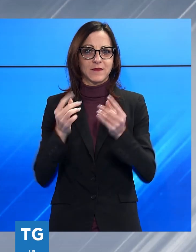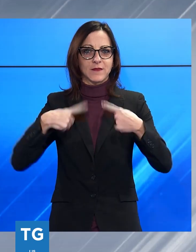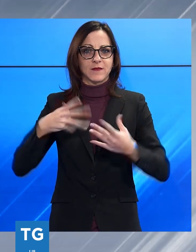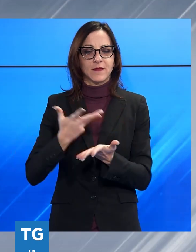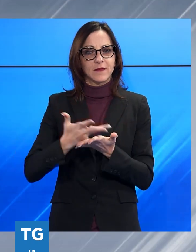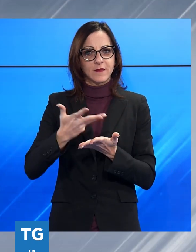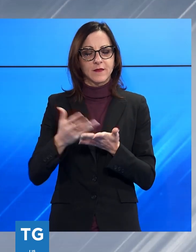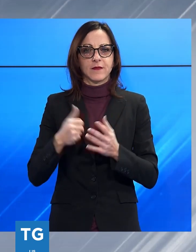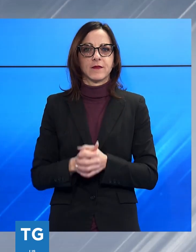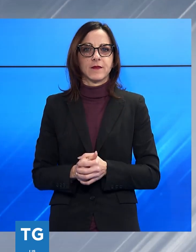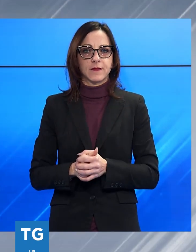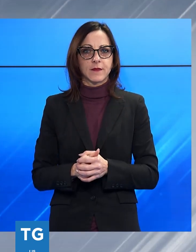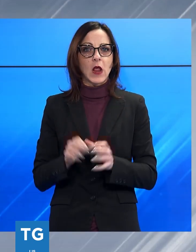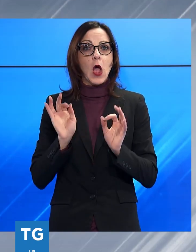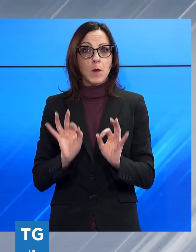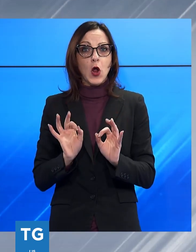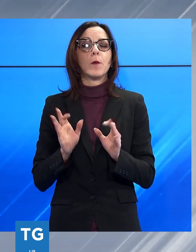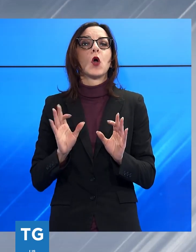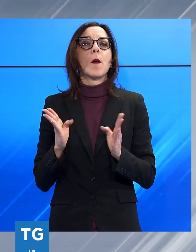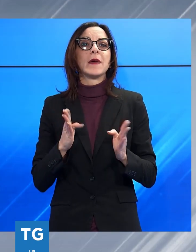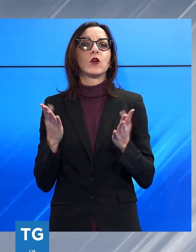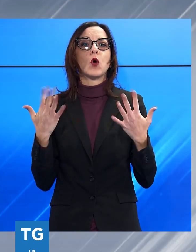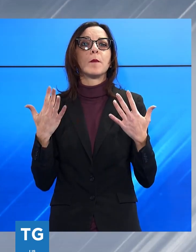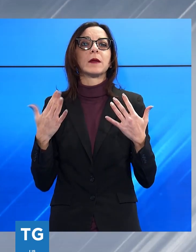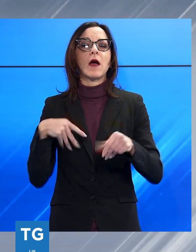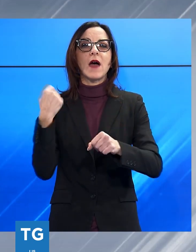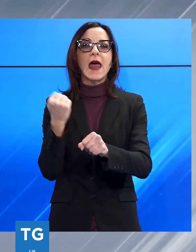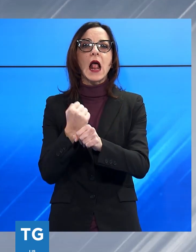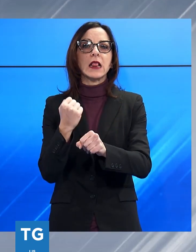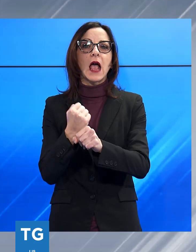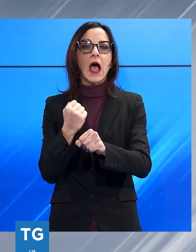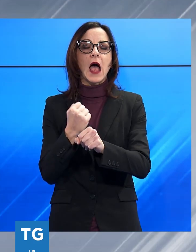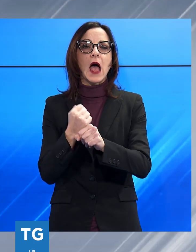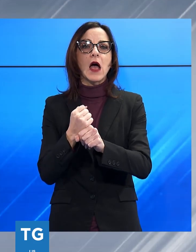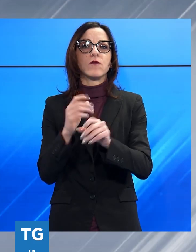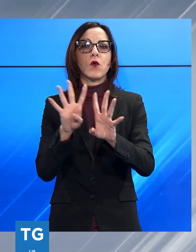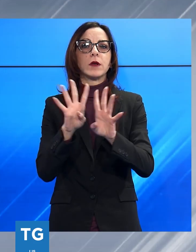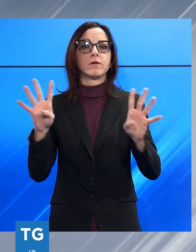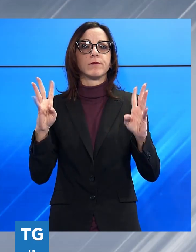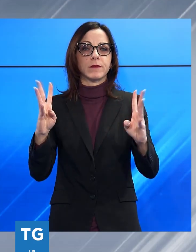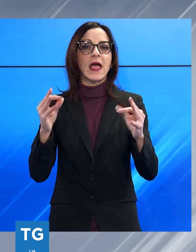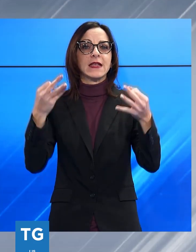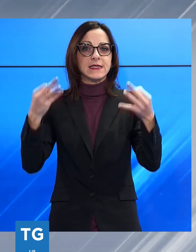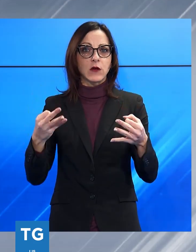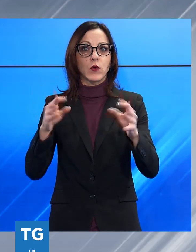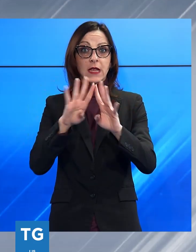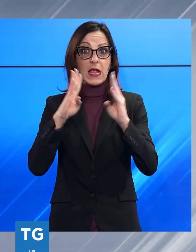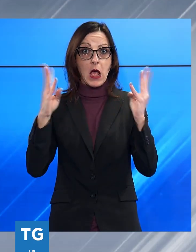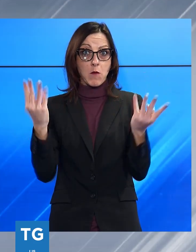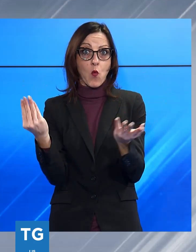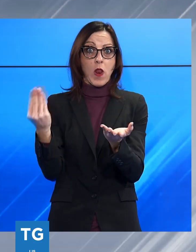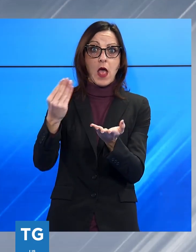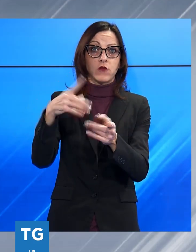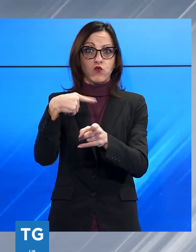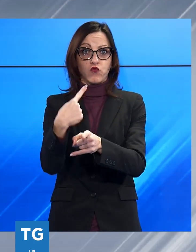Noi Dunque partiranno in primavera i lavori per la realizzazione delle balaustre di sicurezza sulle mura al piano è stato